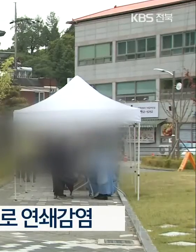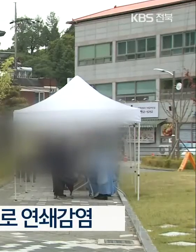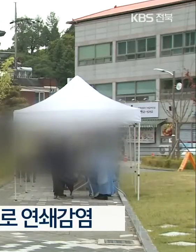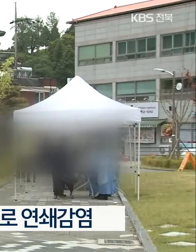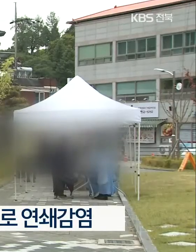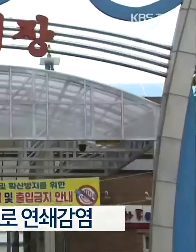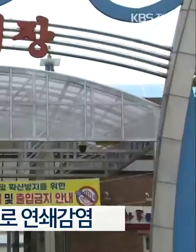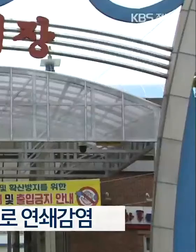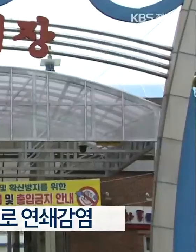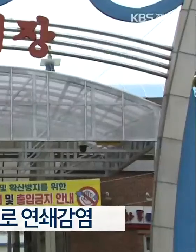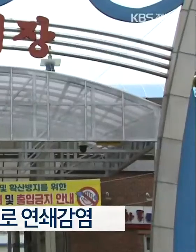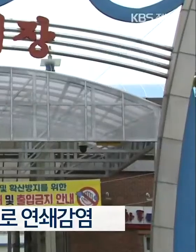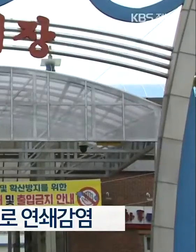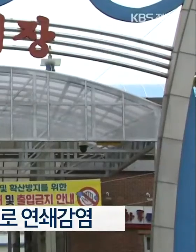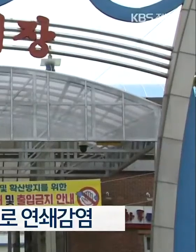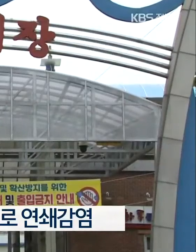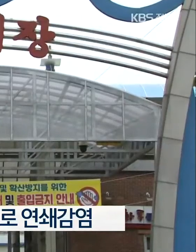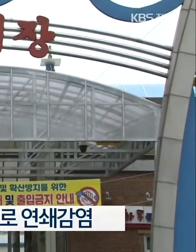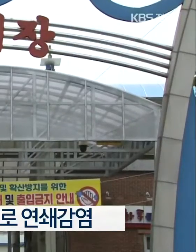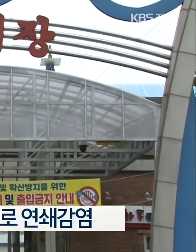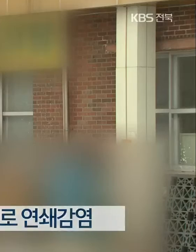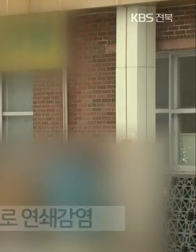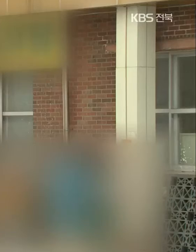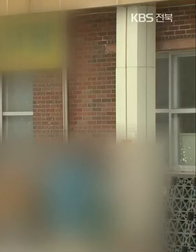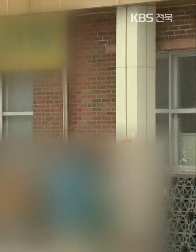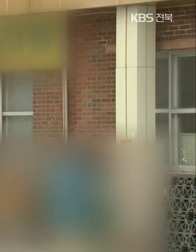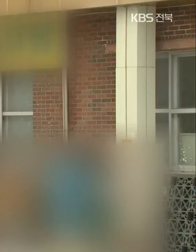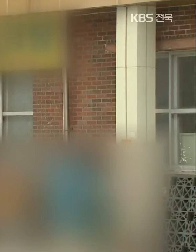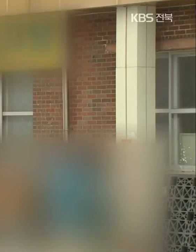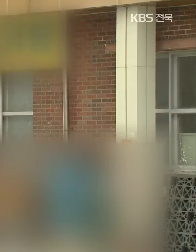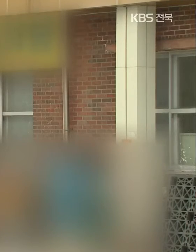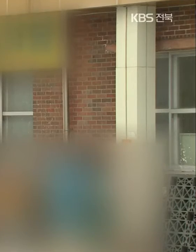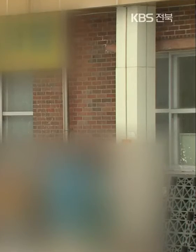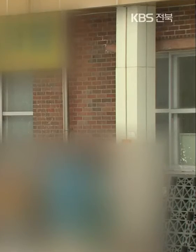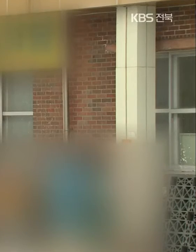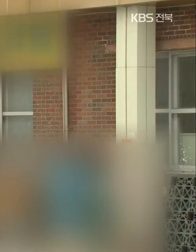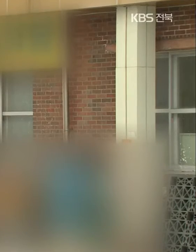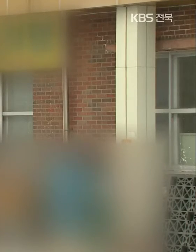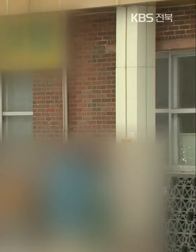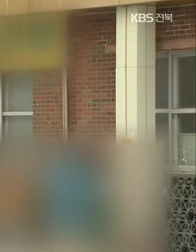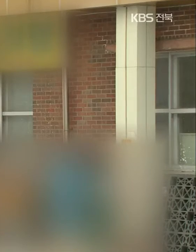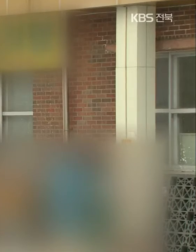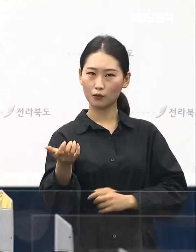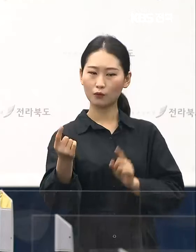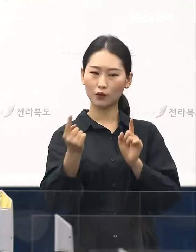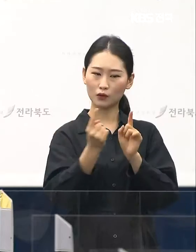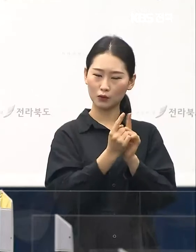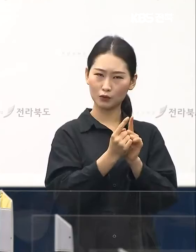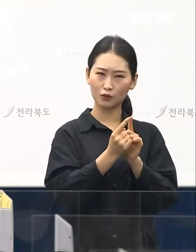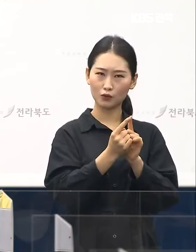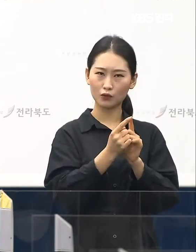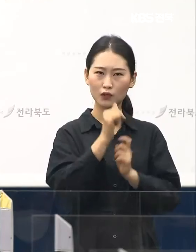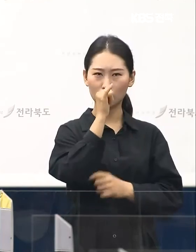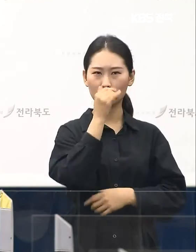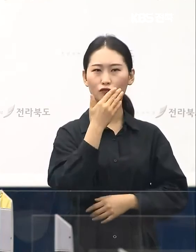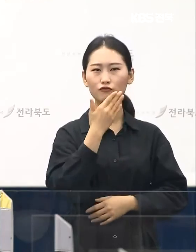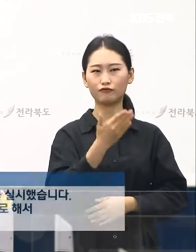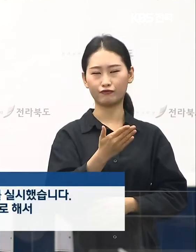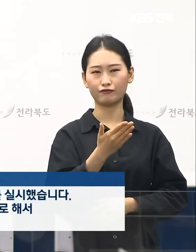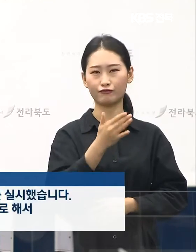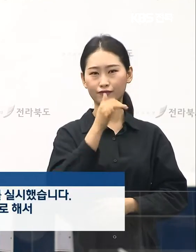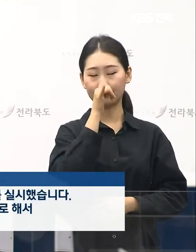이용자 3명도 확진됐는데 장수시장 발 감염자와 접촉한 것으로 확인됐습니다. 그 요양원에